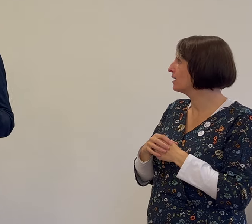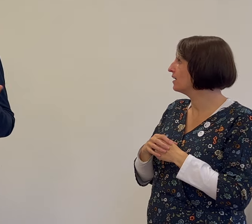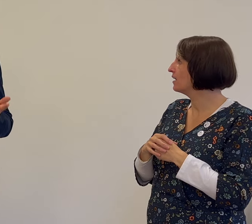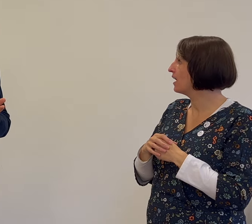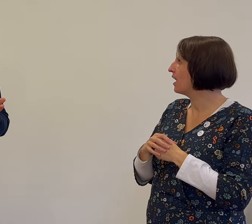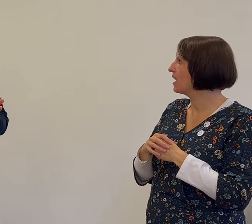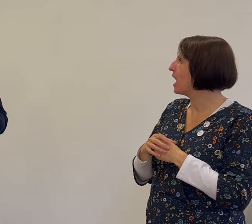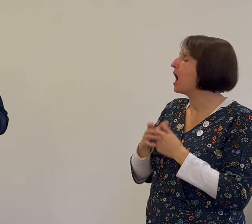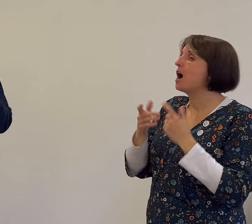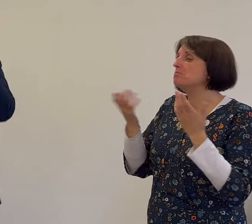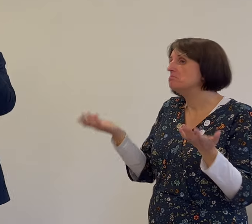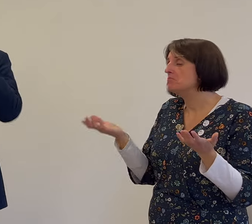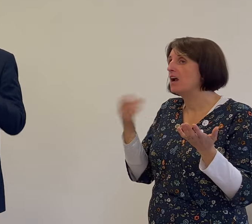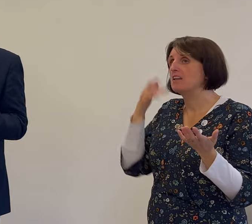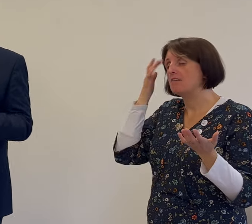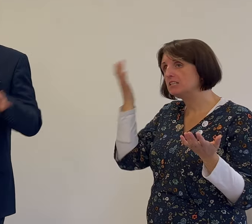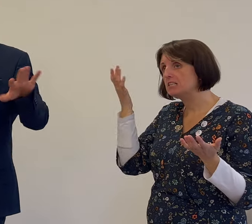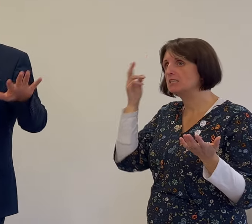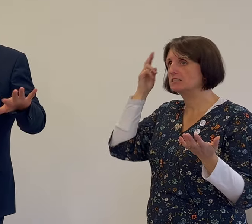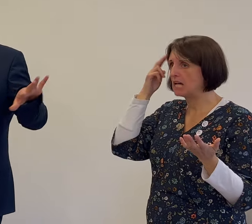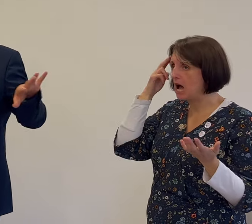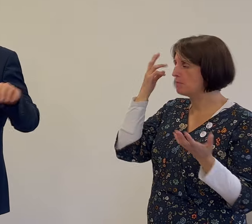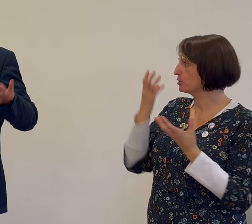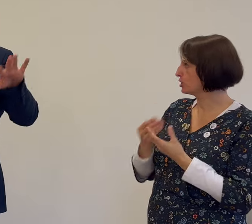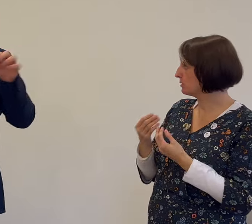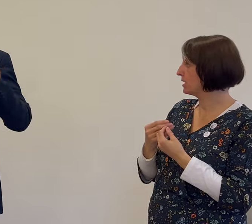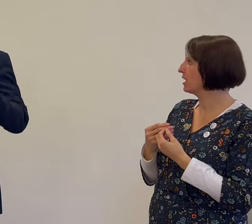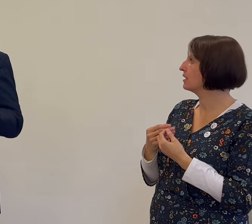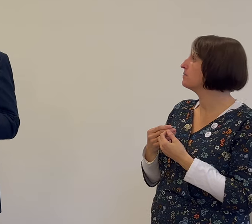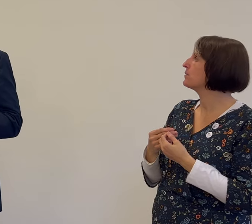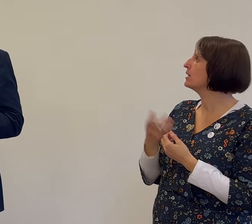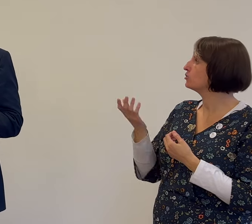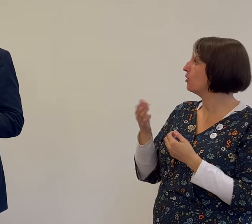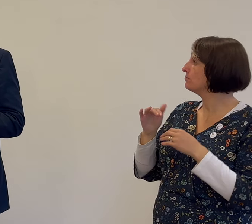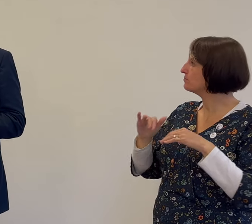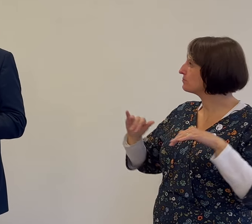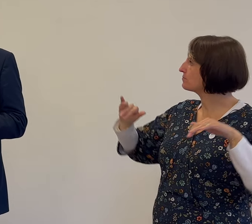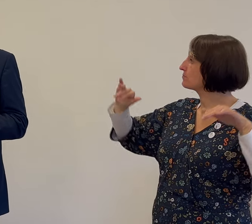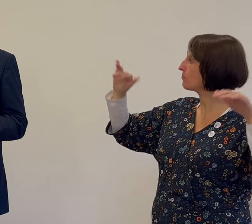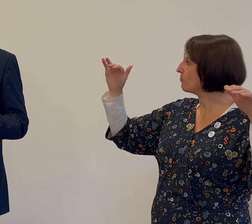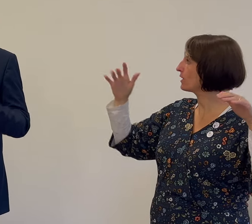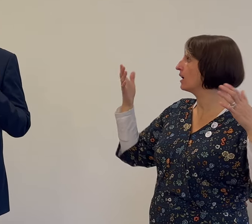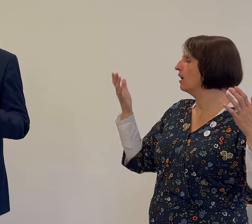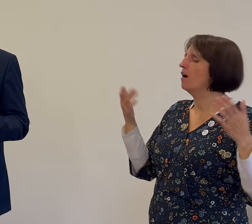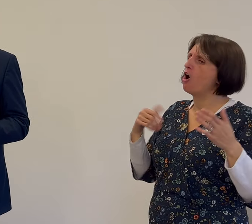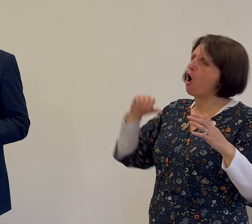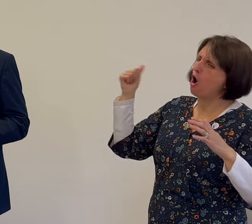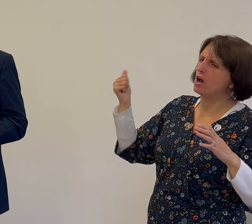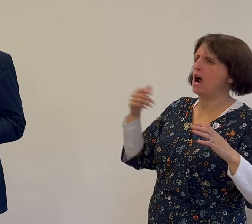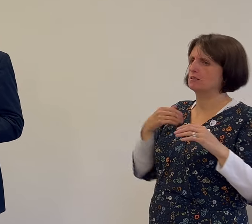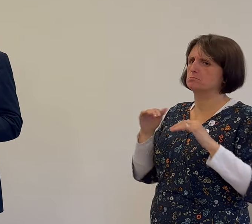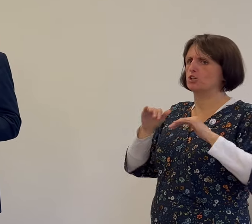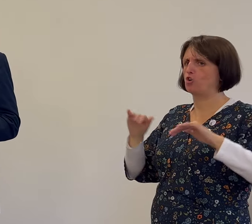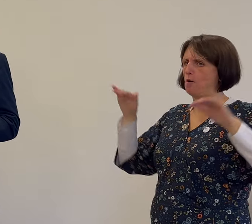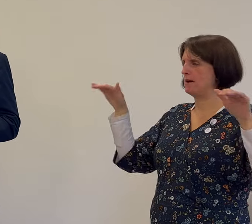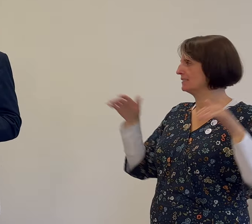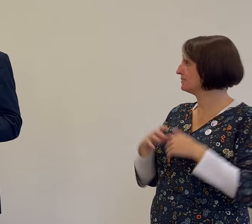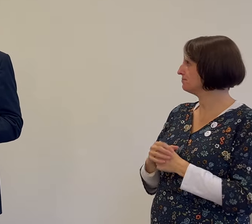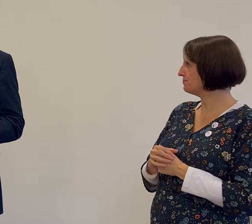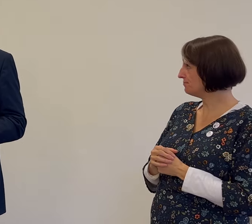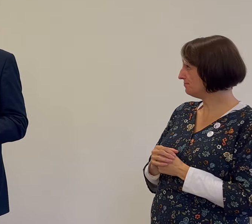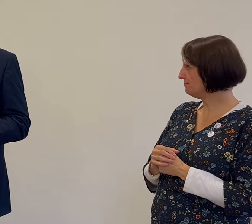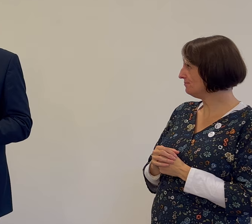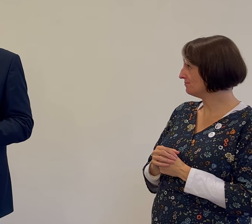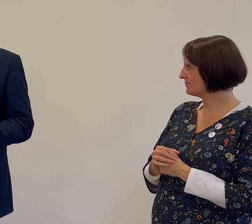ten příběh znáte, tak víte, že ta vojska tam stojí na úpadí kopce spíše, protože v Izraeli všemu, co je větší